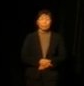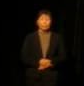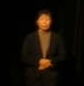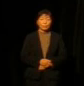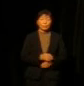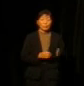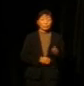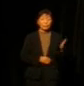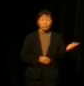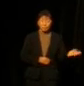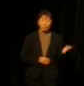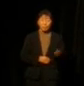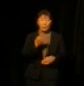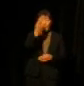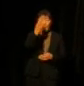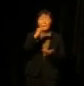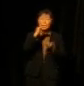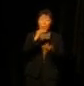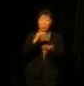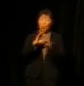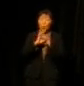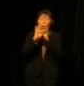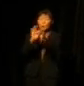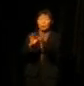じゃあ次、学んだことを伝えたいことですけども、